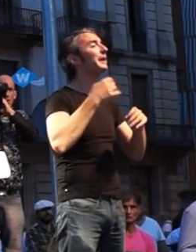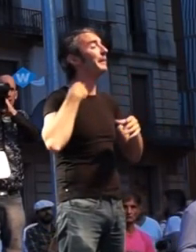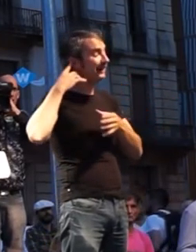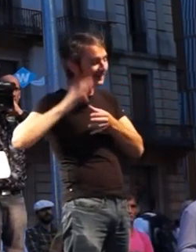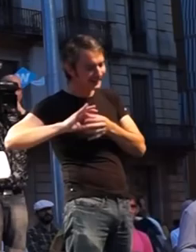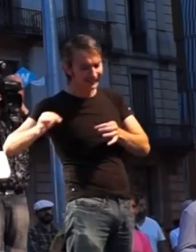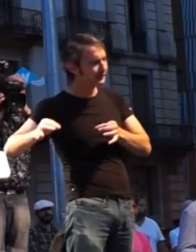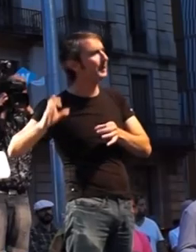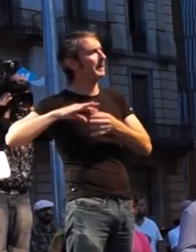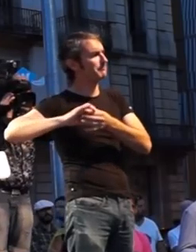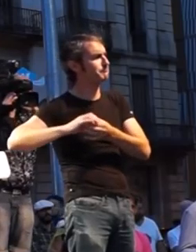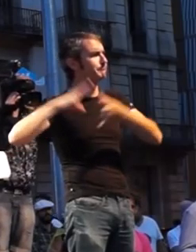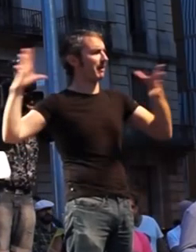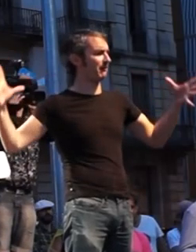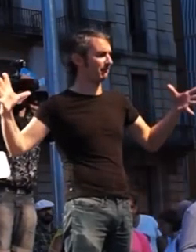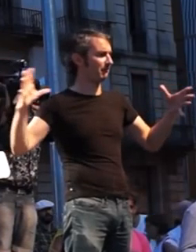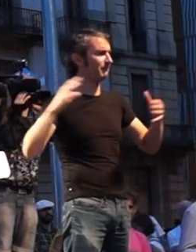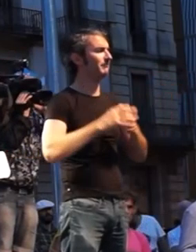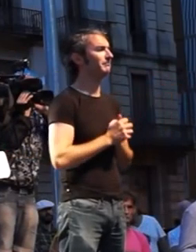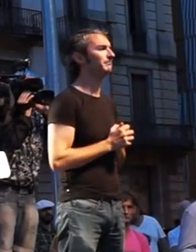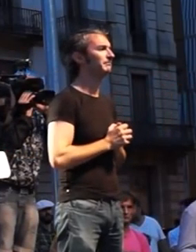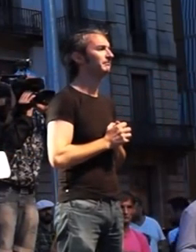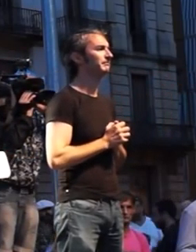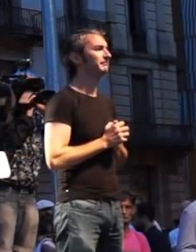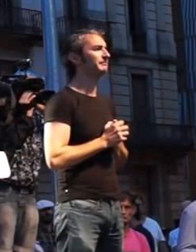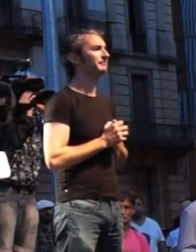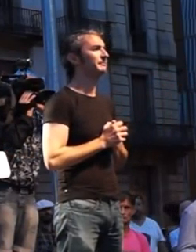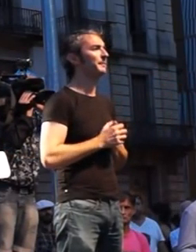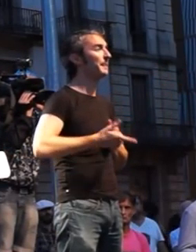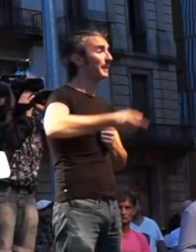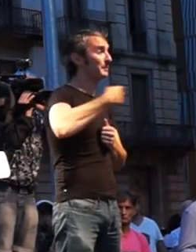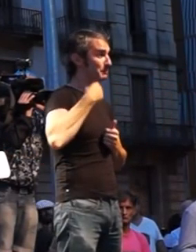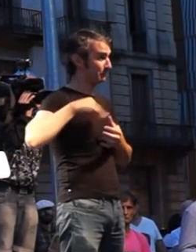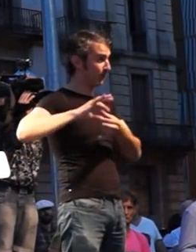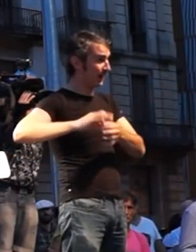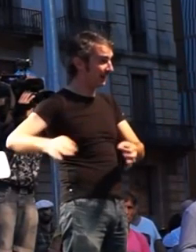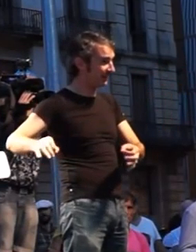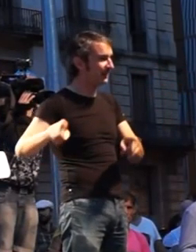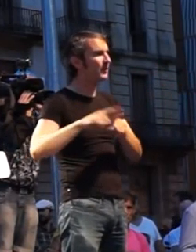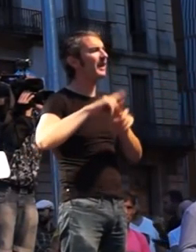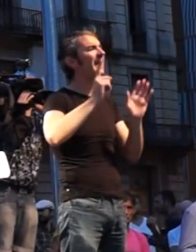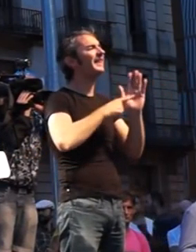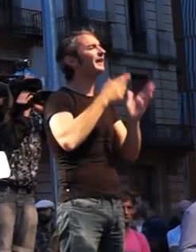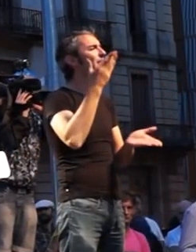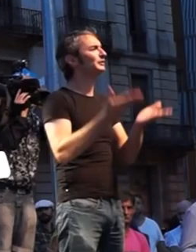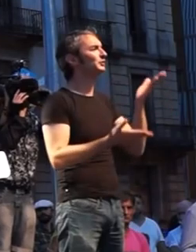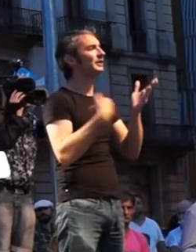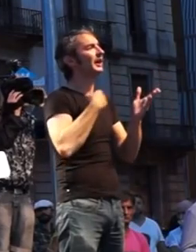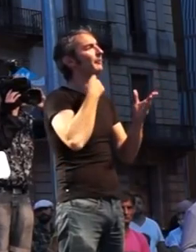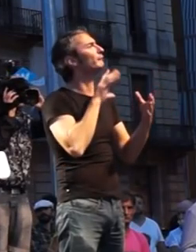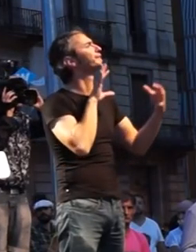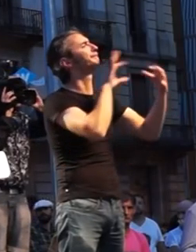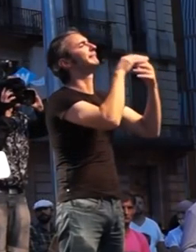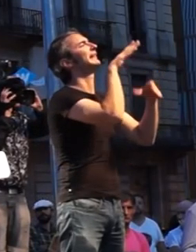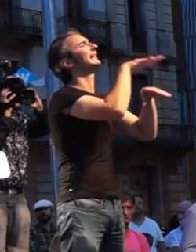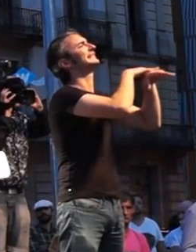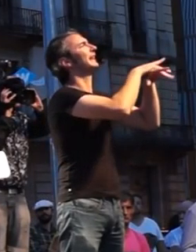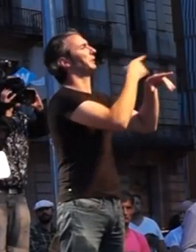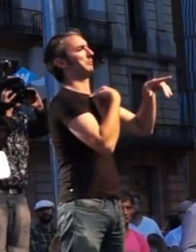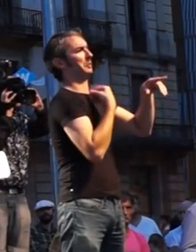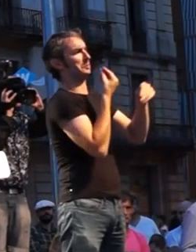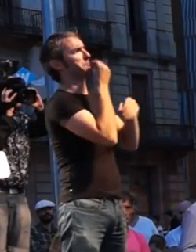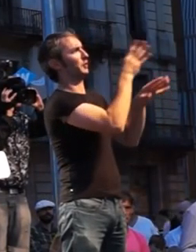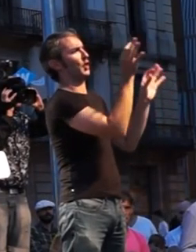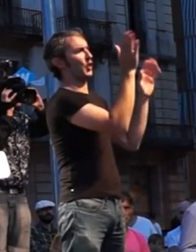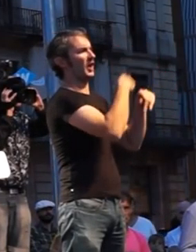cadenes, sinó que també per trencar-les. Són cadenes les lleis injustes que ens vinculen a estats que no ens representen i que ens neguen